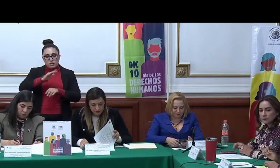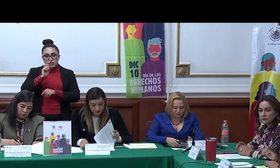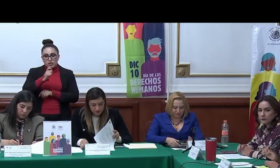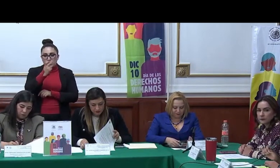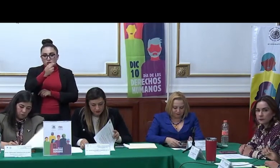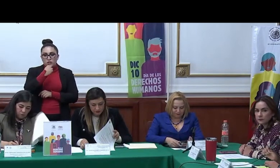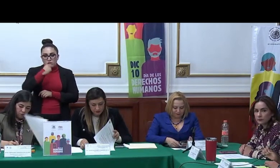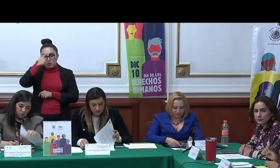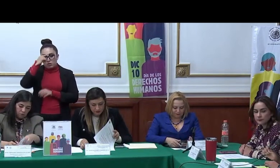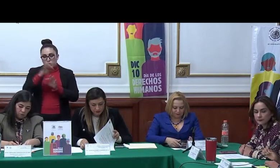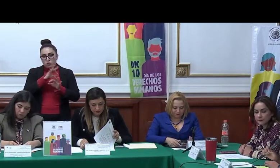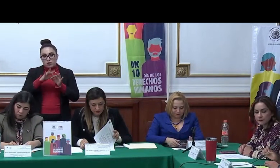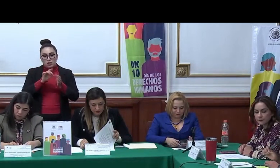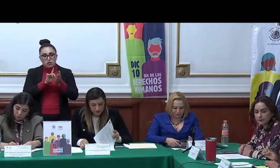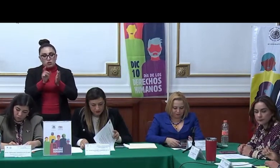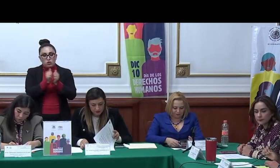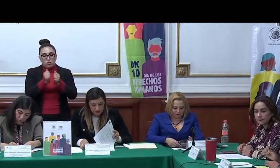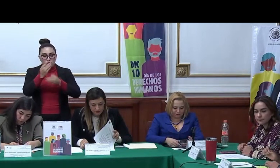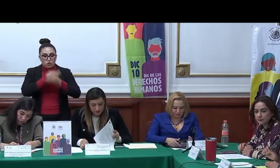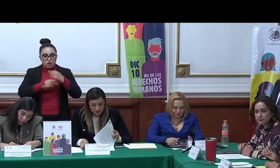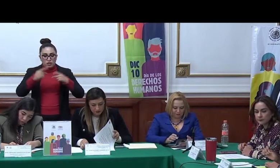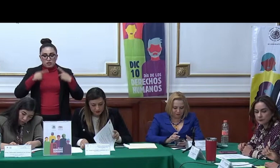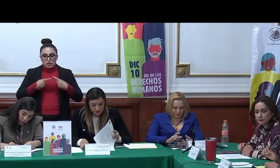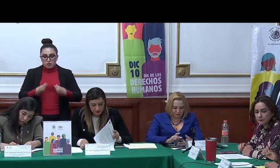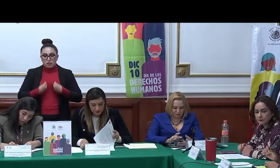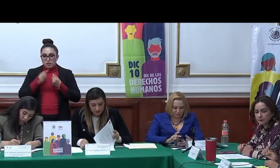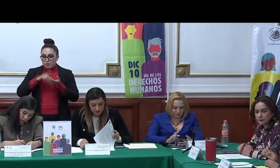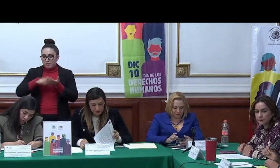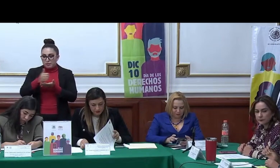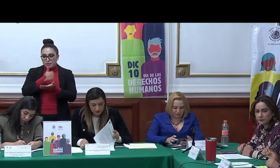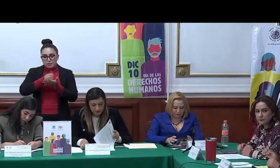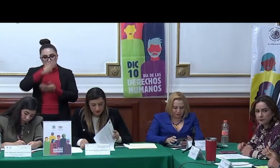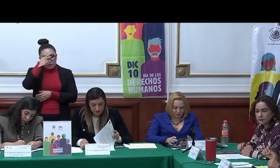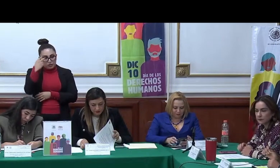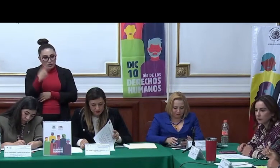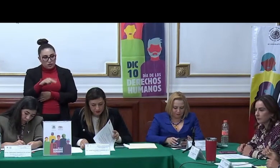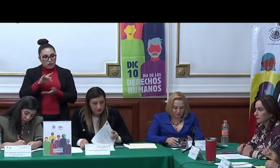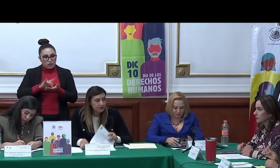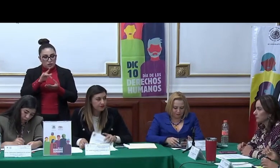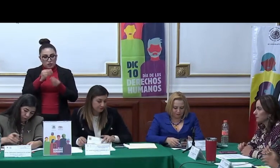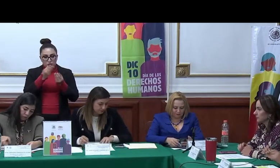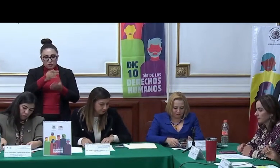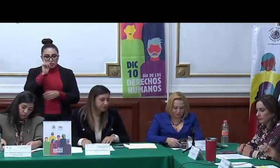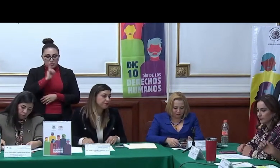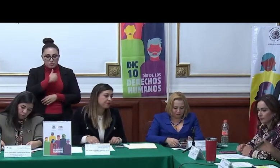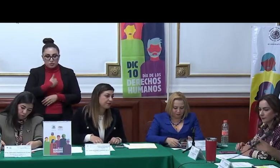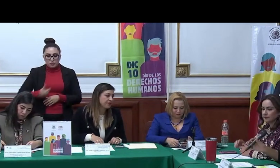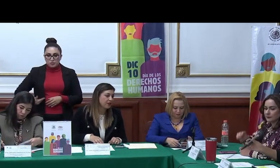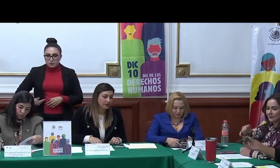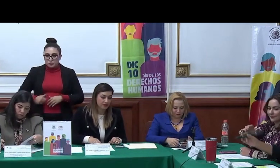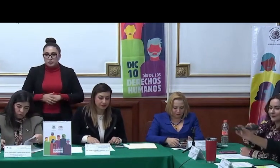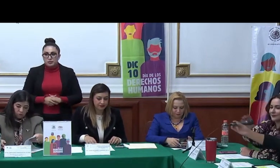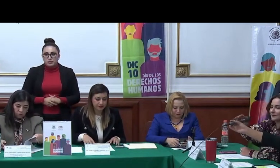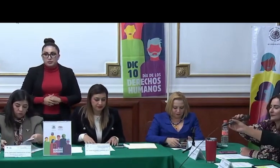garantizar los derechos de todas las personas que habitan nuestra ciudad. Muchas gracias, Presidenta.